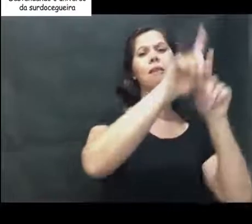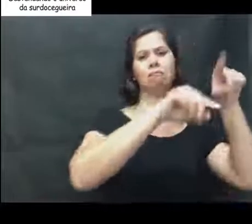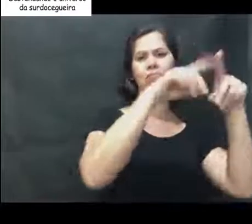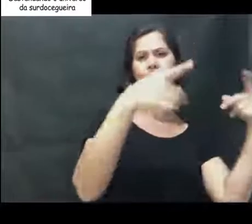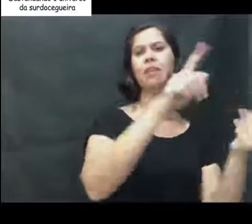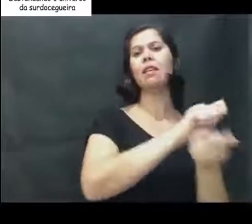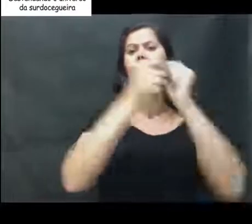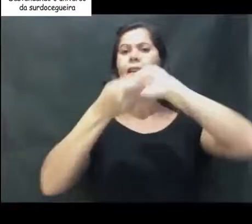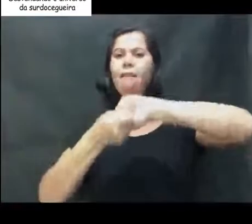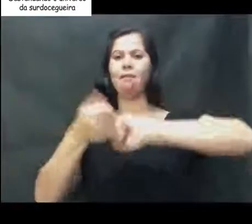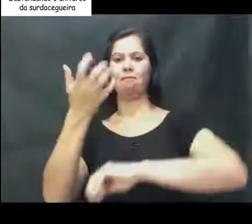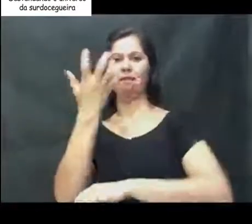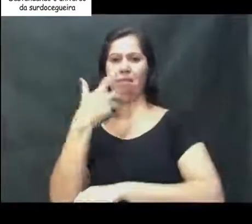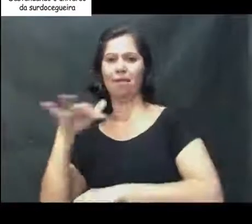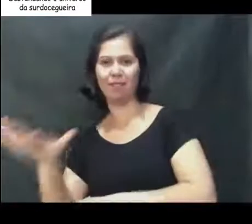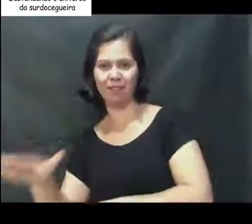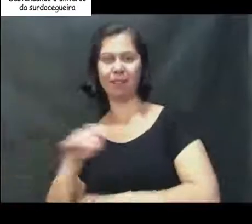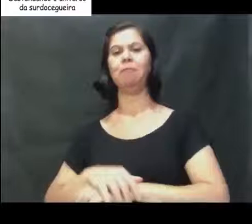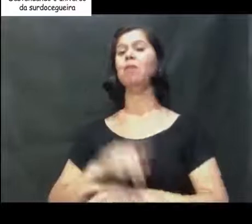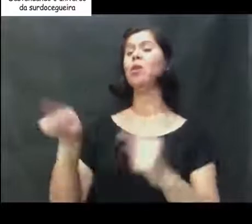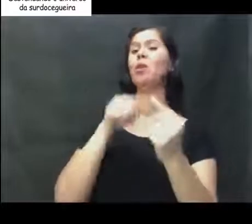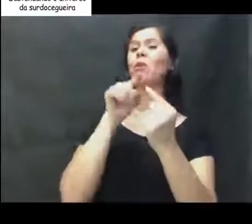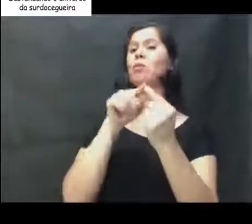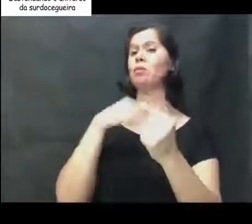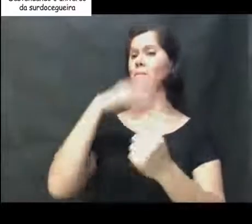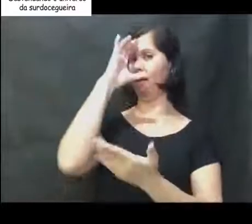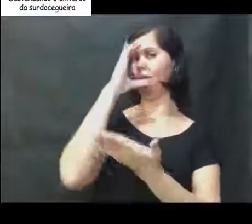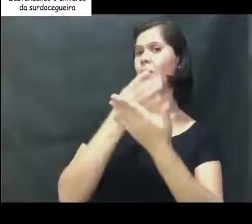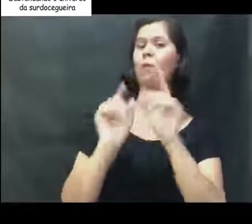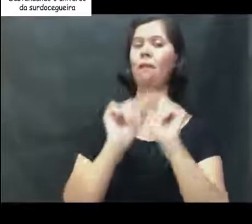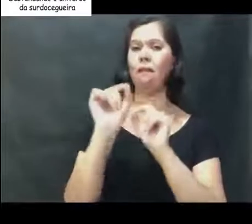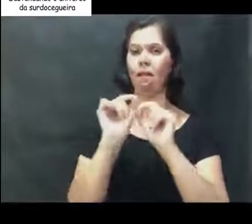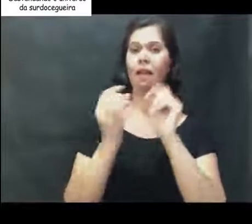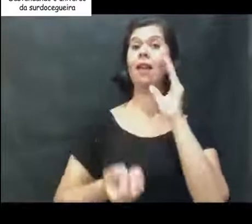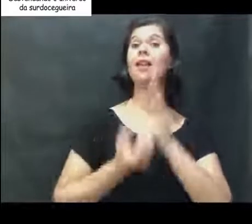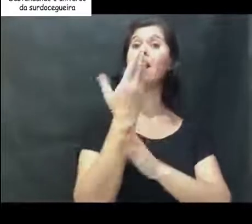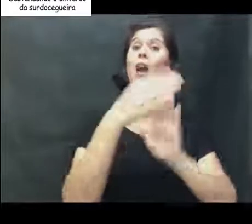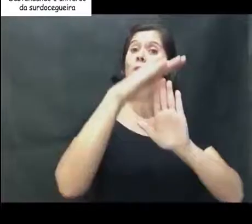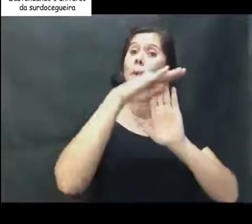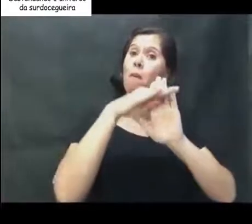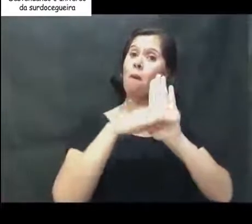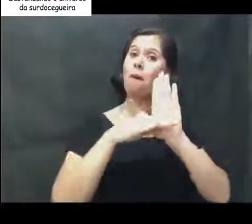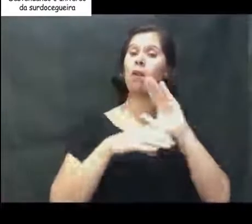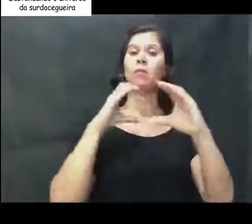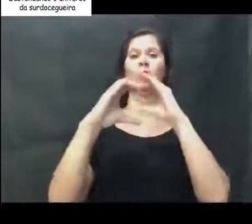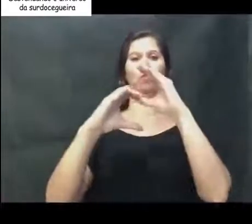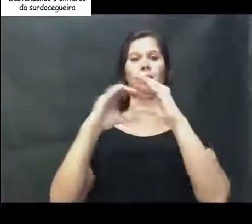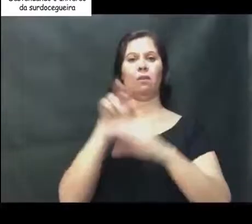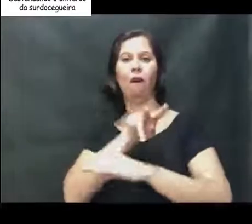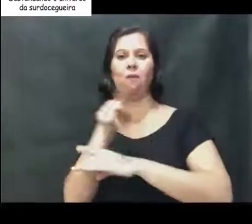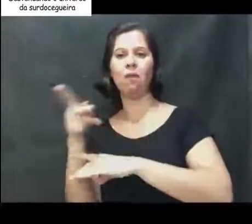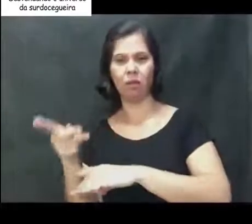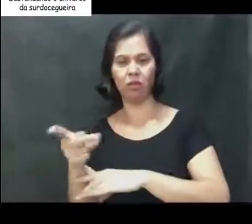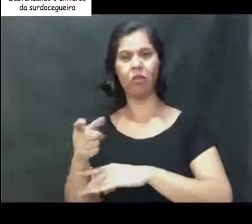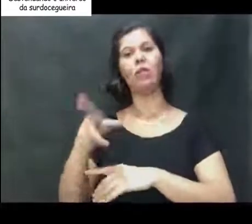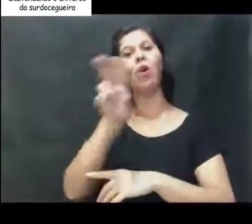adaptação desses recursos. E o objetivo da minha tese de doutorado foi elaborar um programa de comunicação alternativa